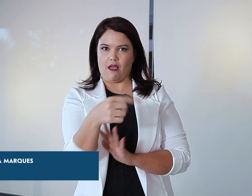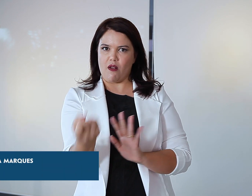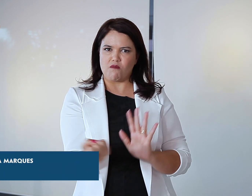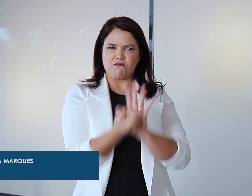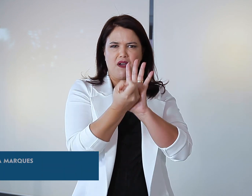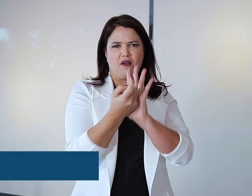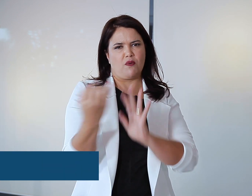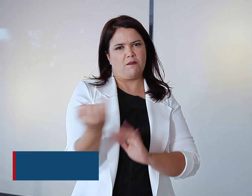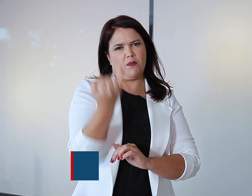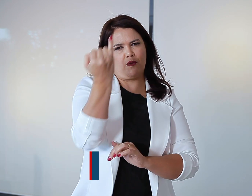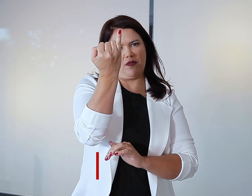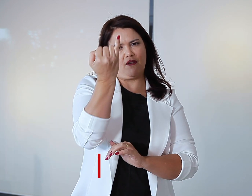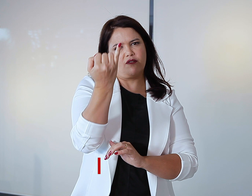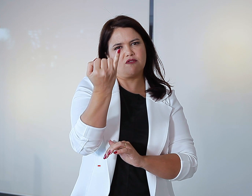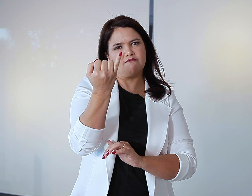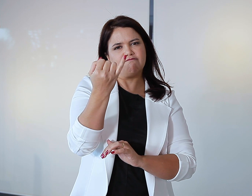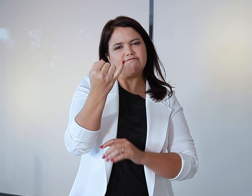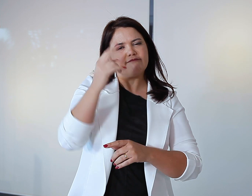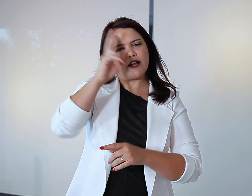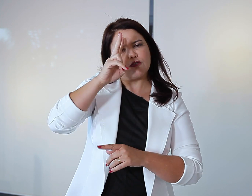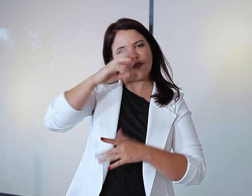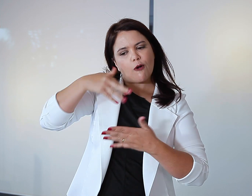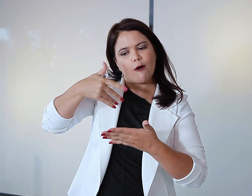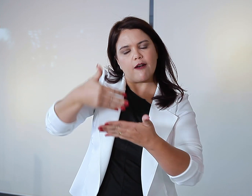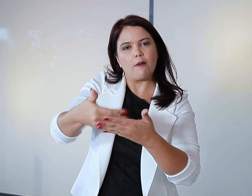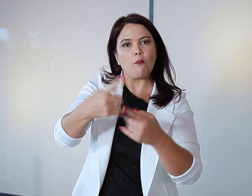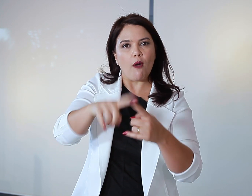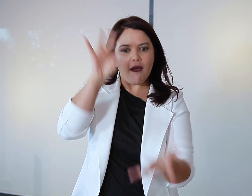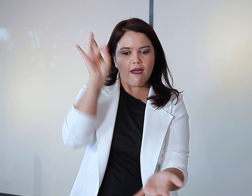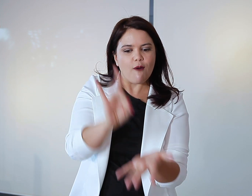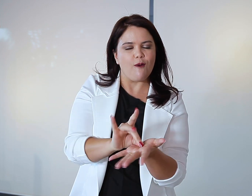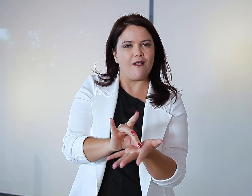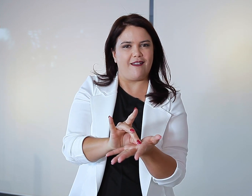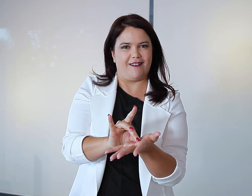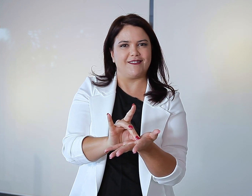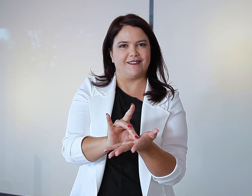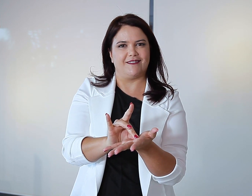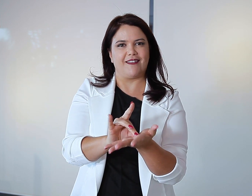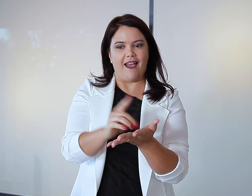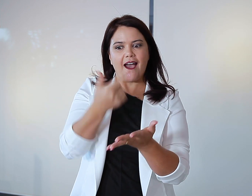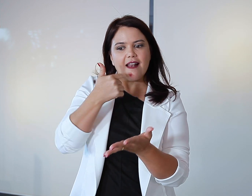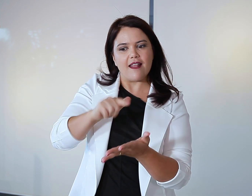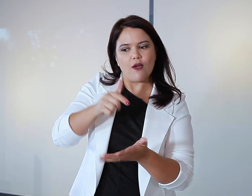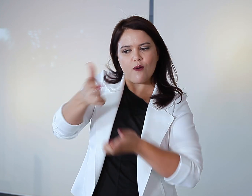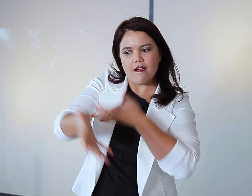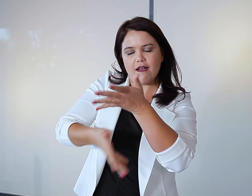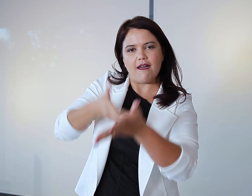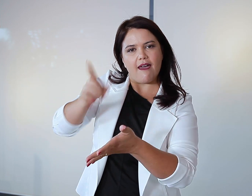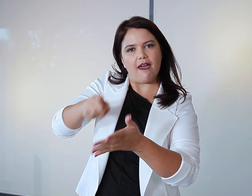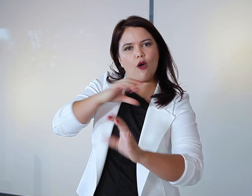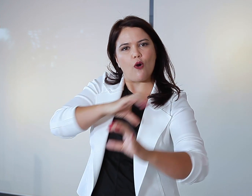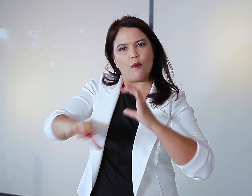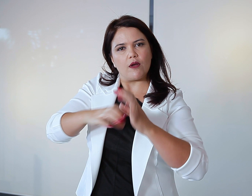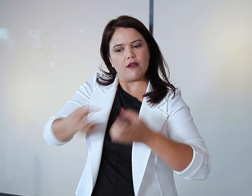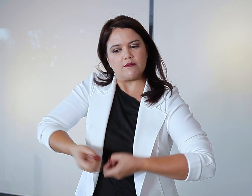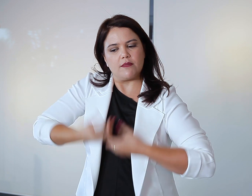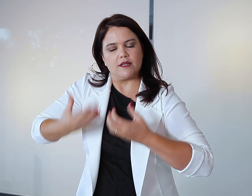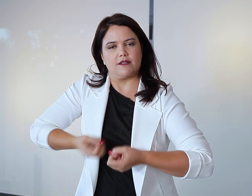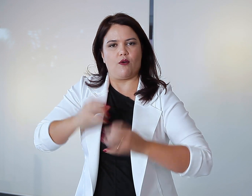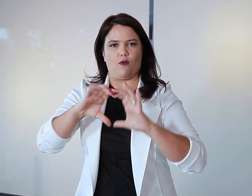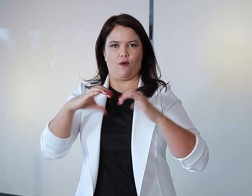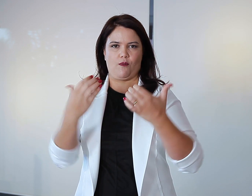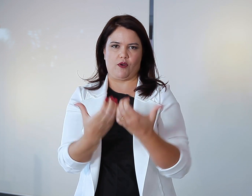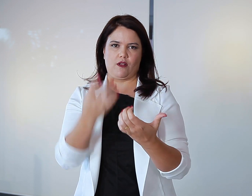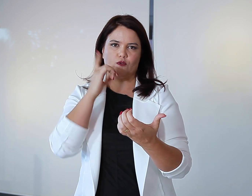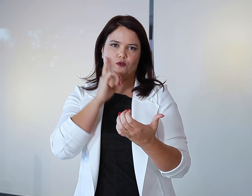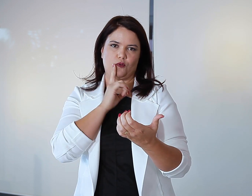10.436 e ela foi um marco muito importante no qual se efetivou que é a língua de comunicação e expressão